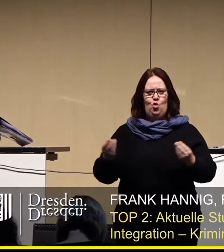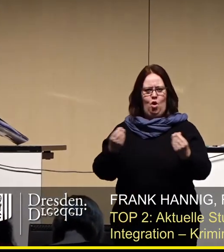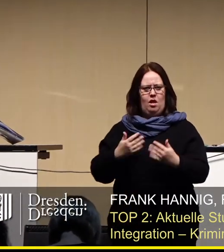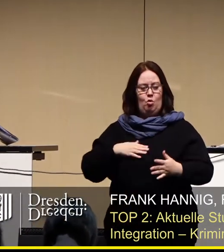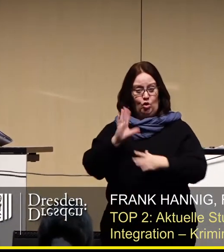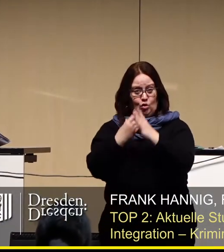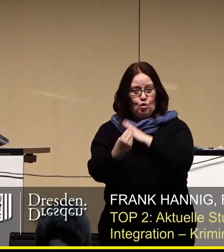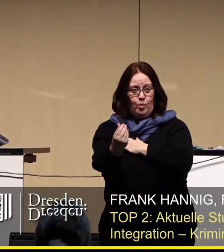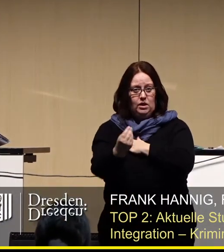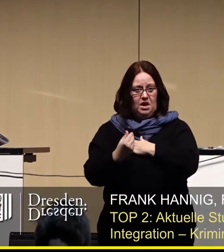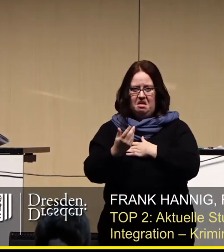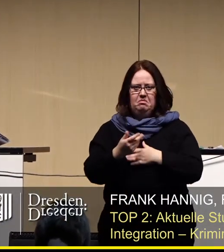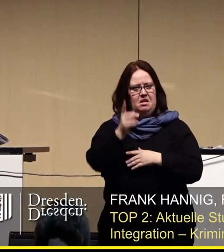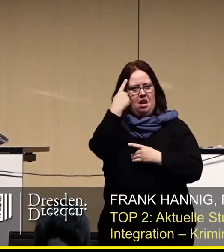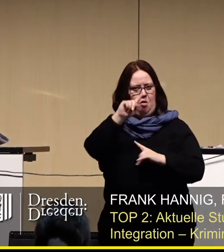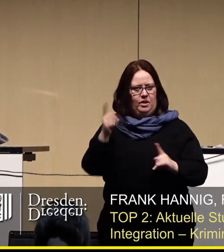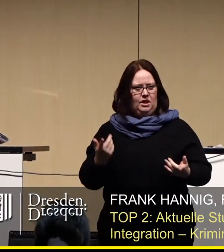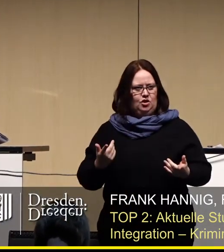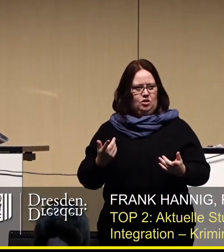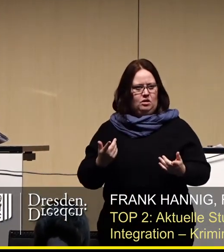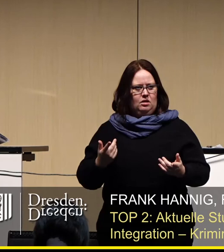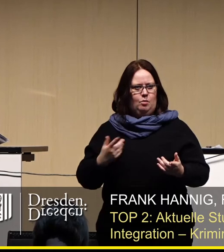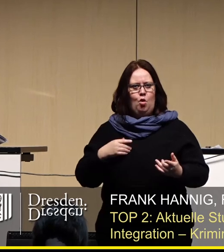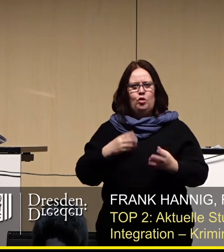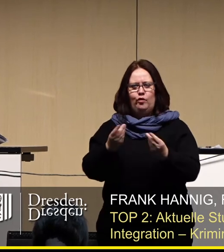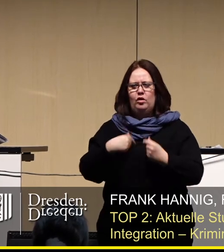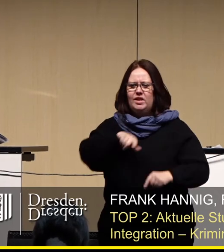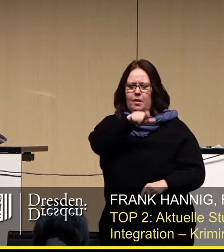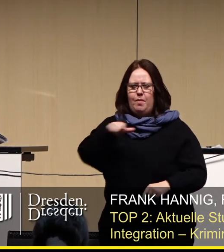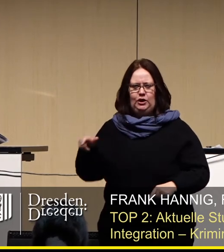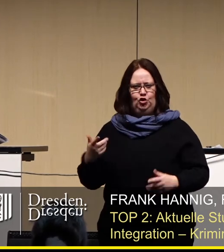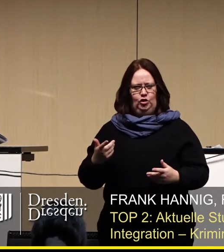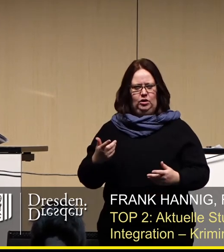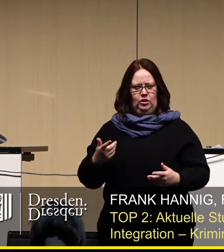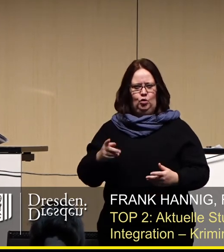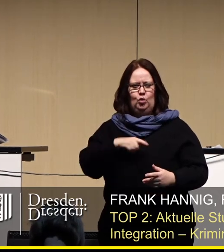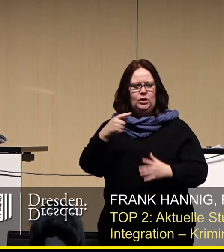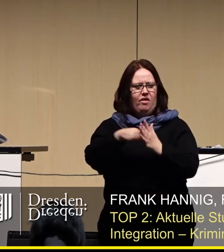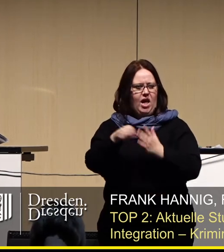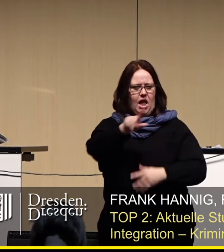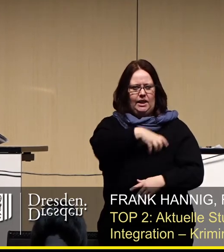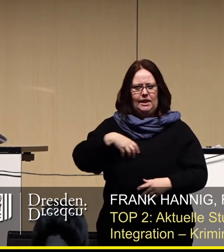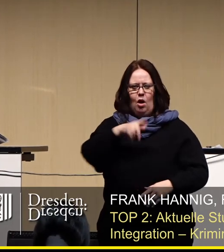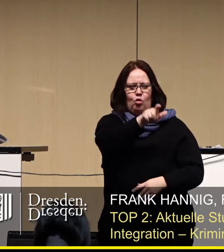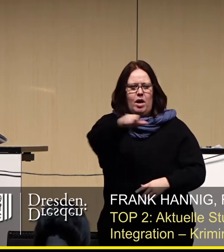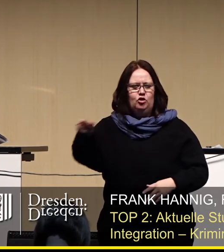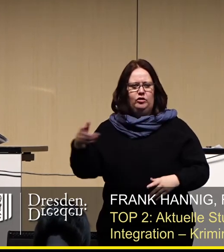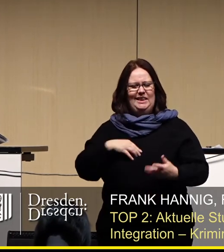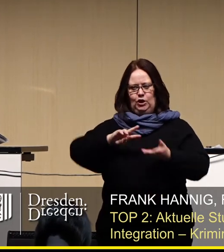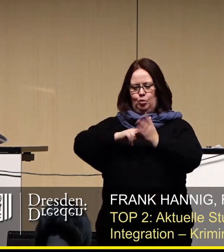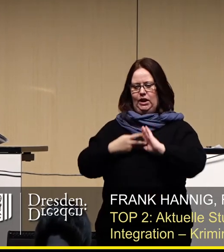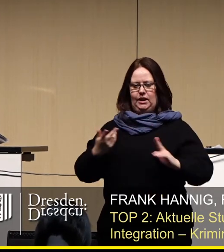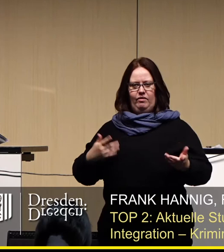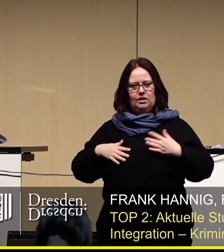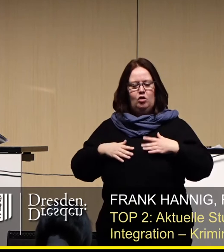jemand Sympathie? Wahrscheinlich nicht. Wir fühlen, wir sind Menschen und unsere Wähler hier in Dresden sind Menschen. Wir sind eben nicht Politiker,